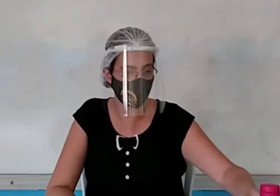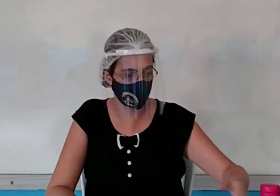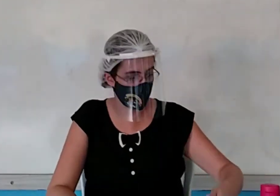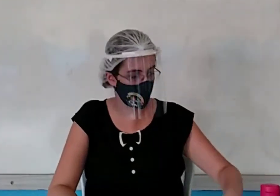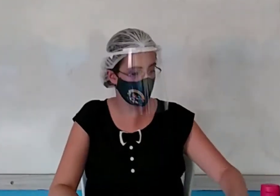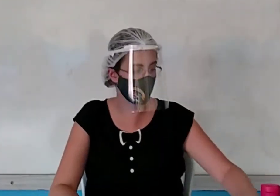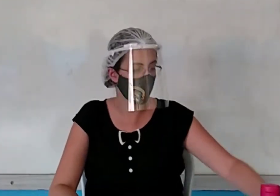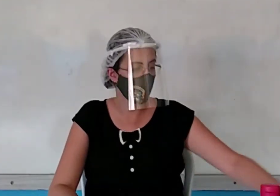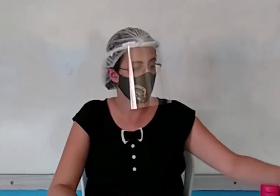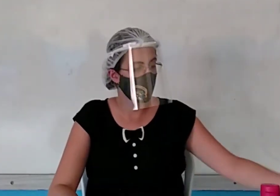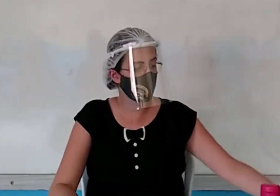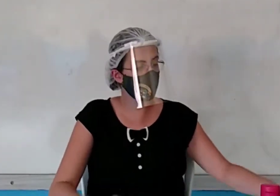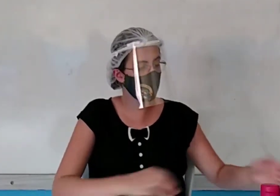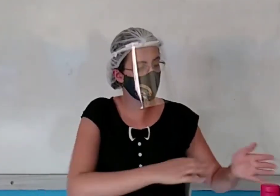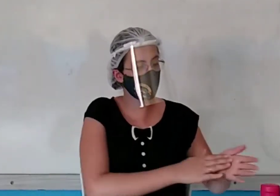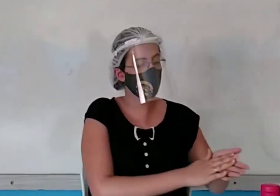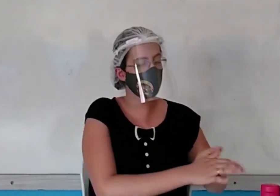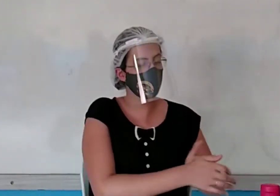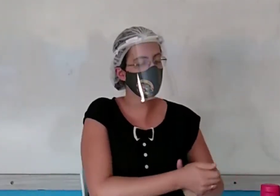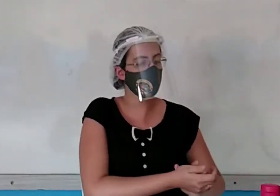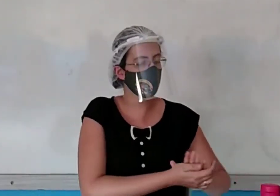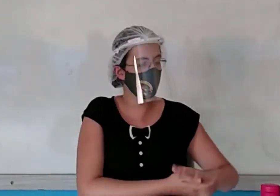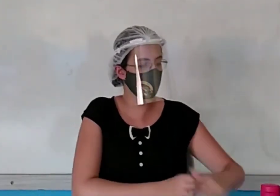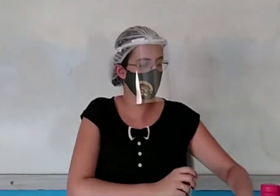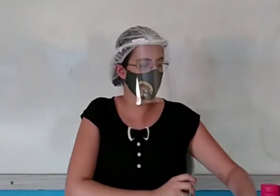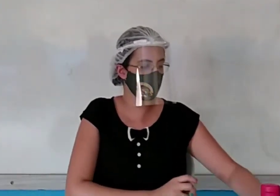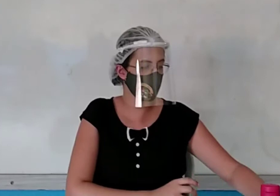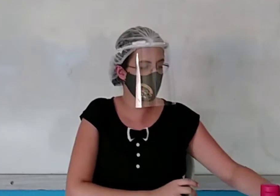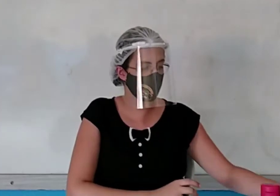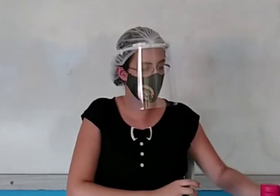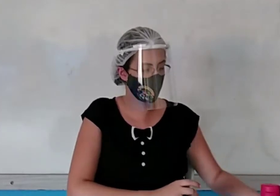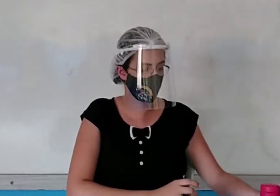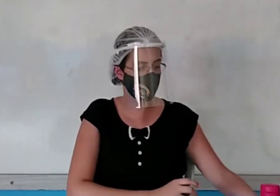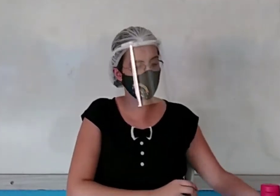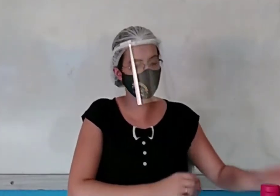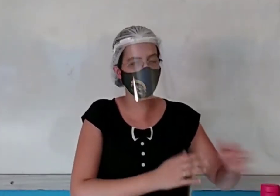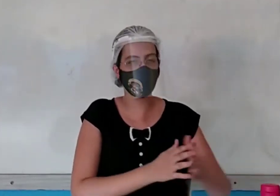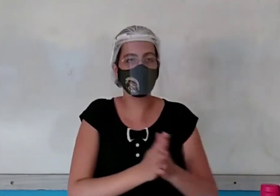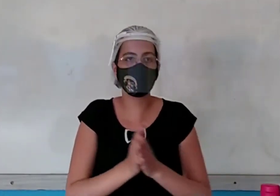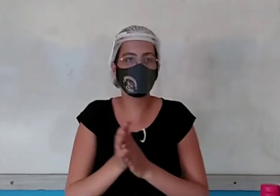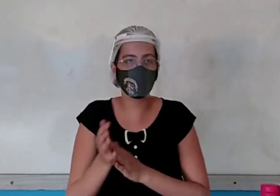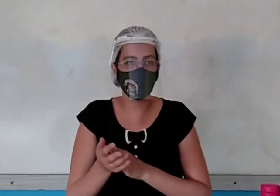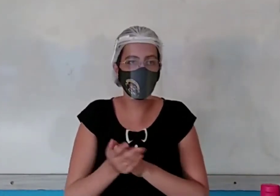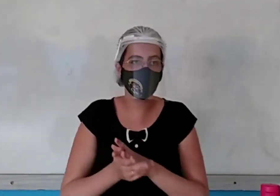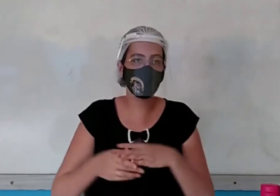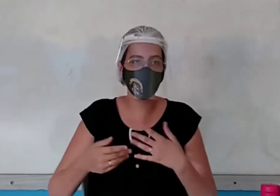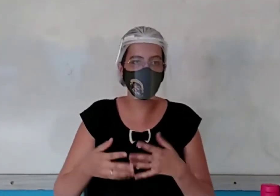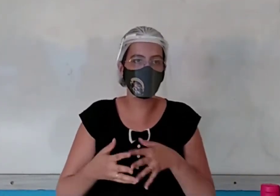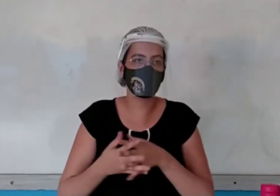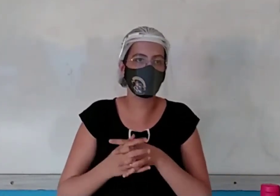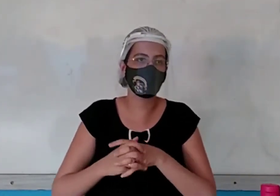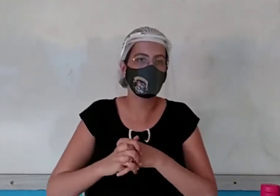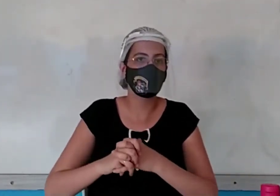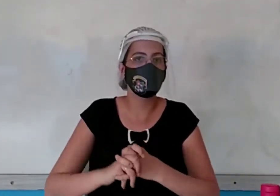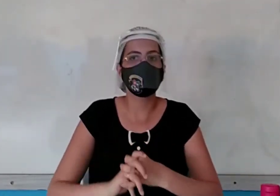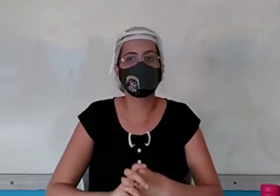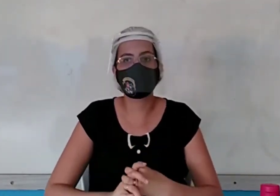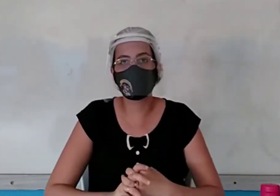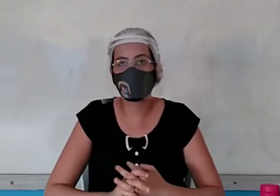por exemplo. Nós falamos sobre todas as pessoas que precisam se locomover no trânsito. Então, isso vai